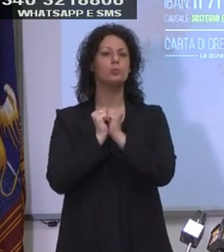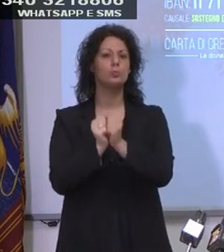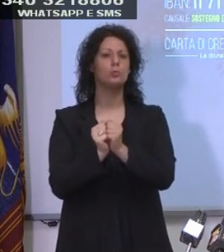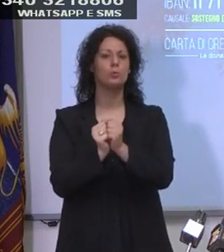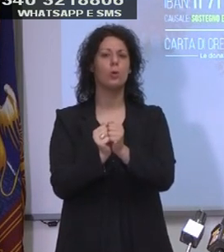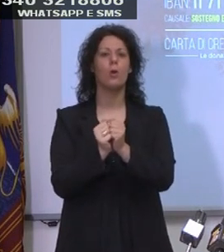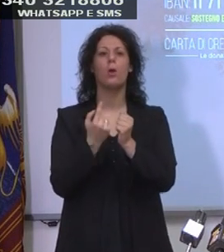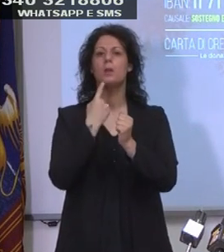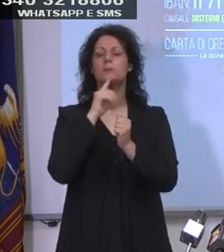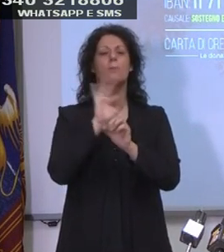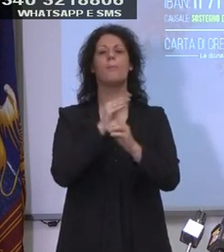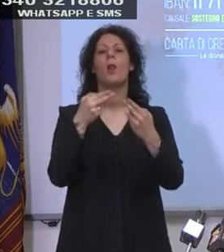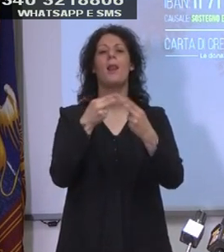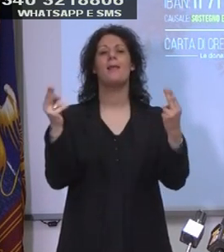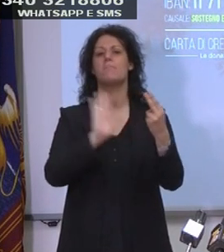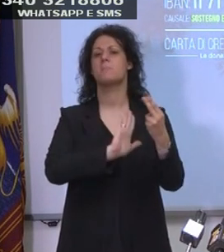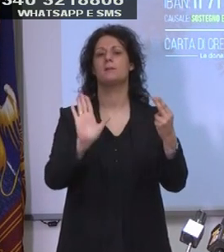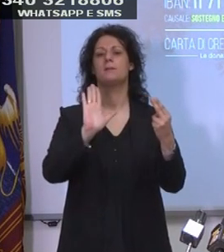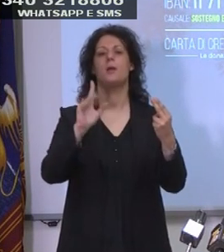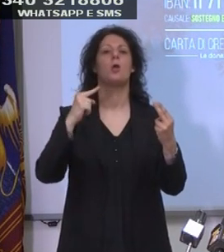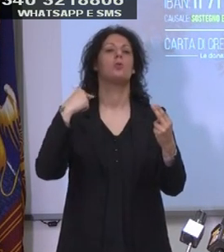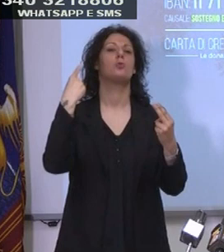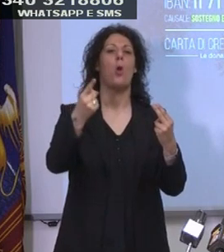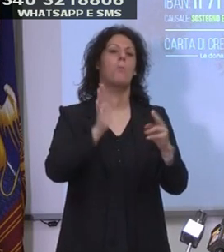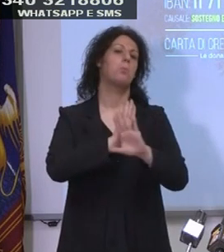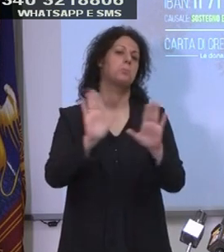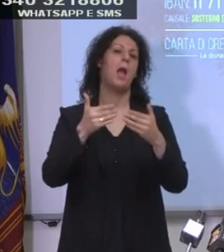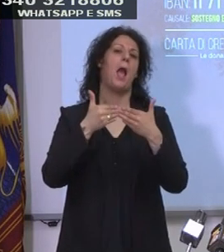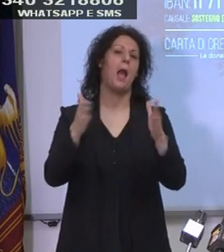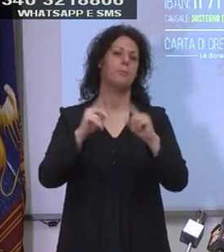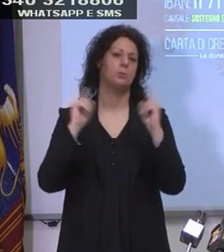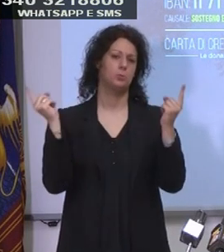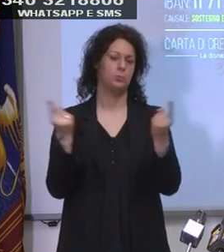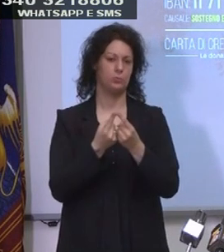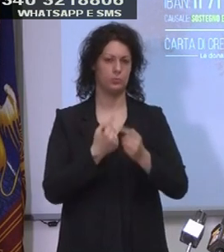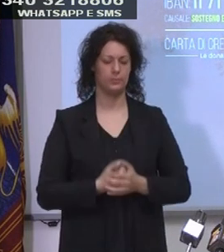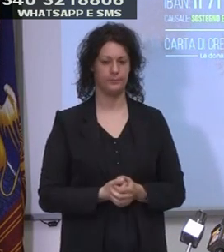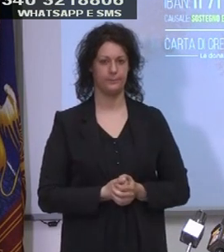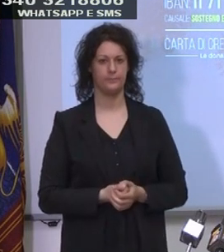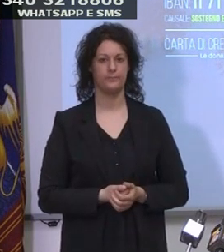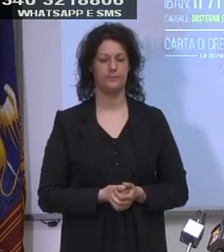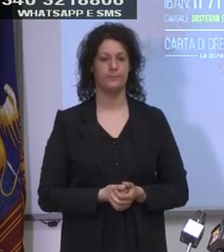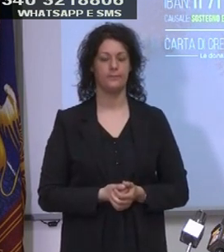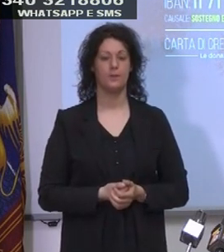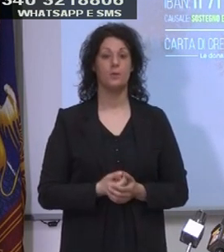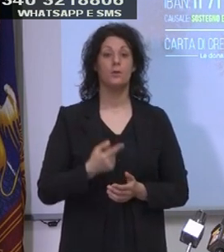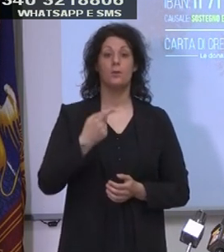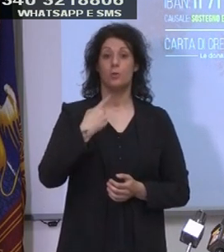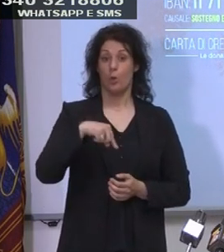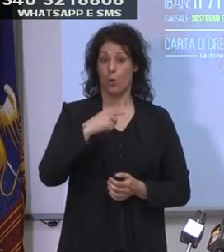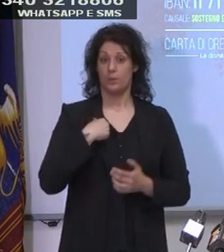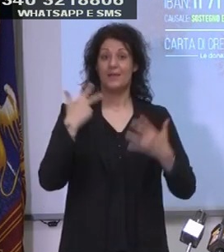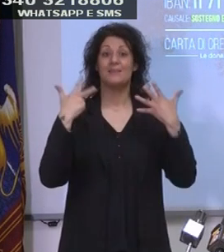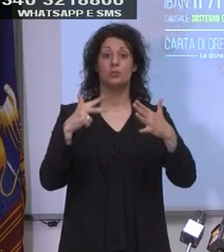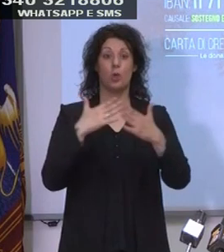la quale dovrebbe restare qualcosa solo di residuale ancora da aprire. Sembra che noi il 18